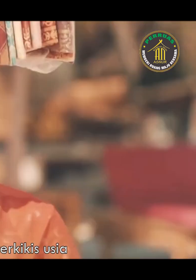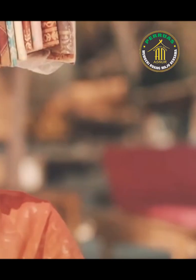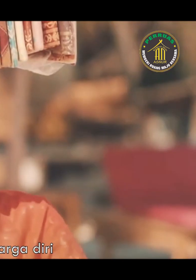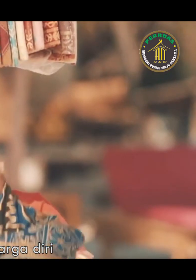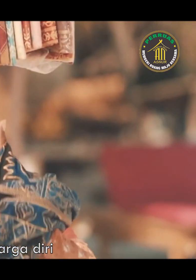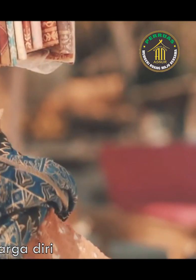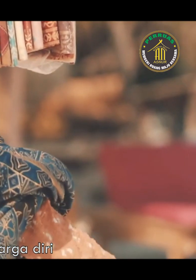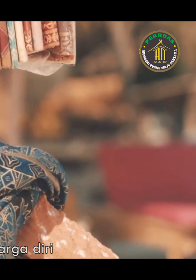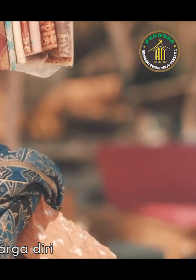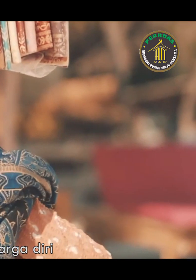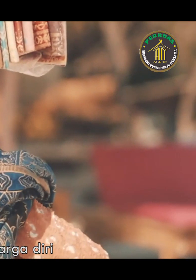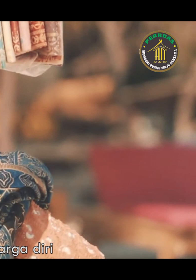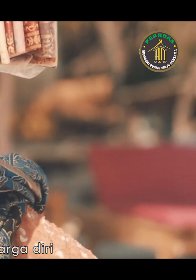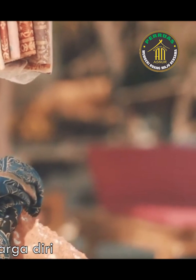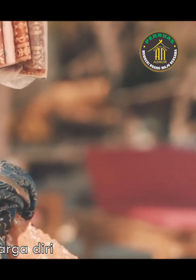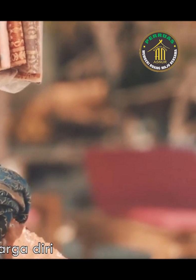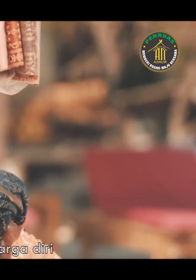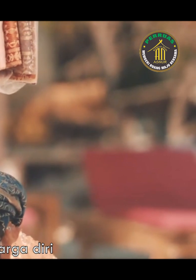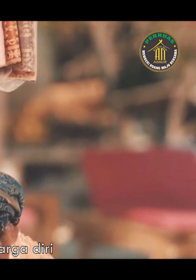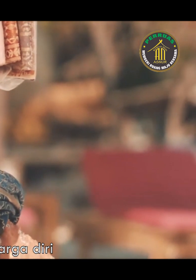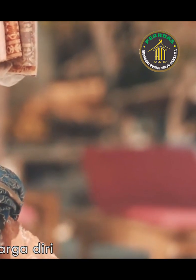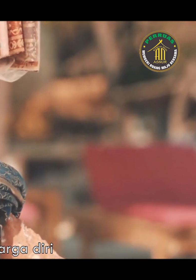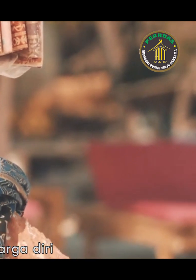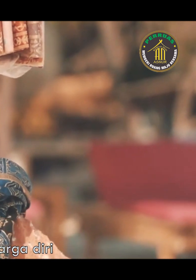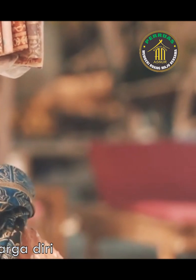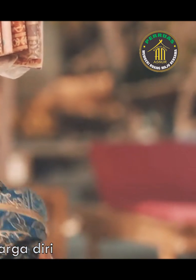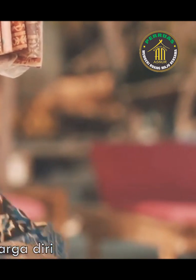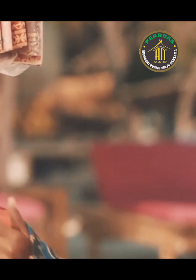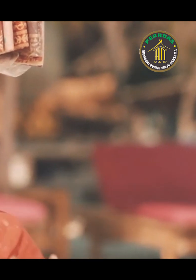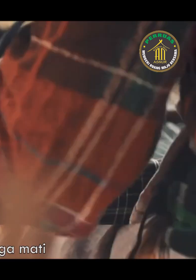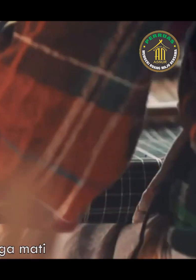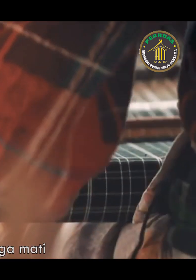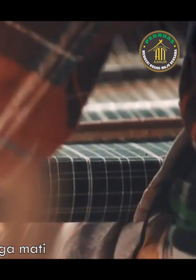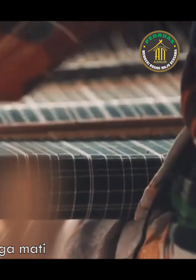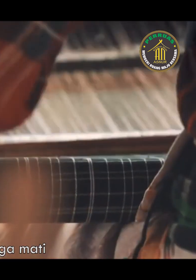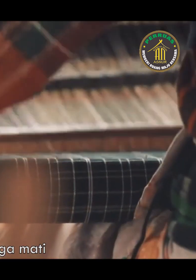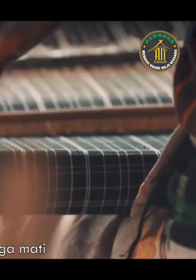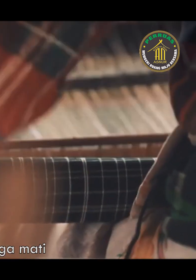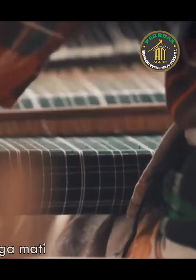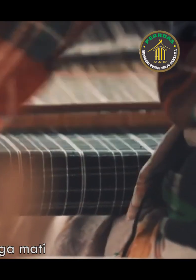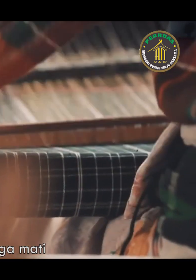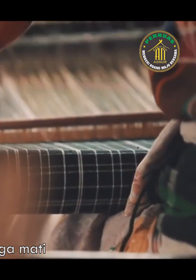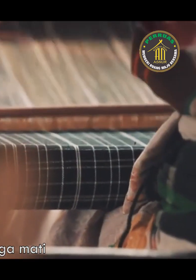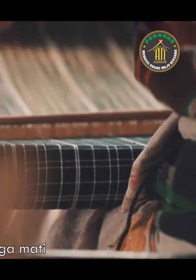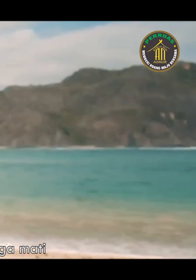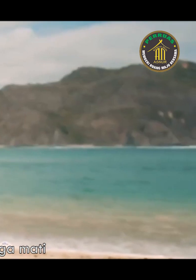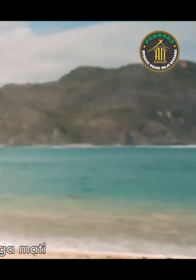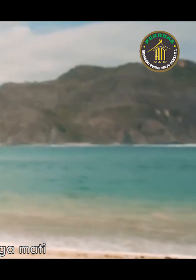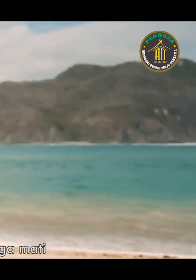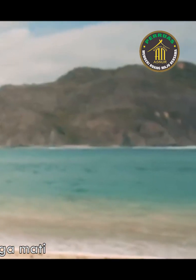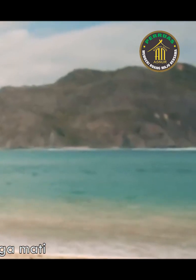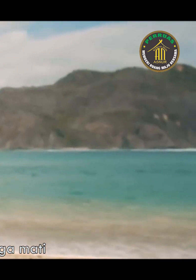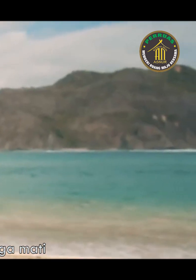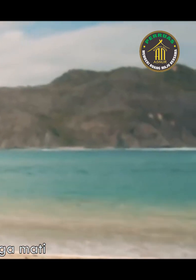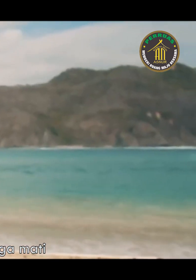usia, Jantung Pertiwi jadi harga diri adat timur tetap